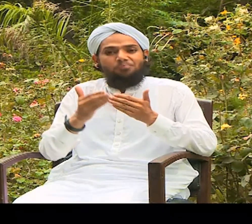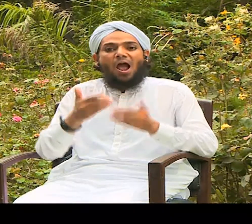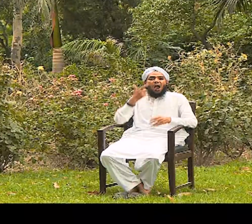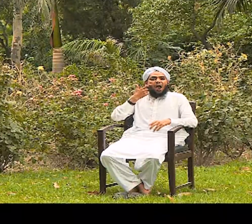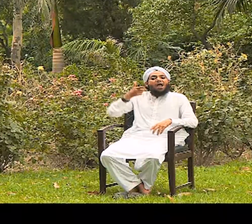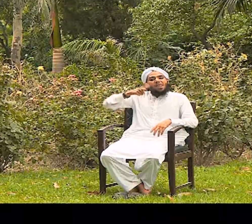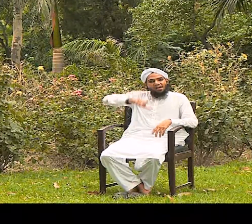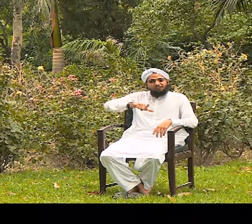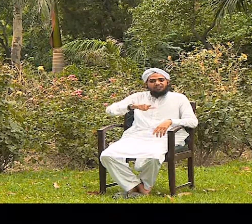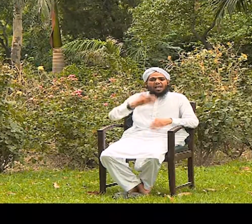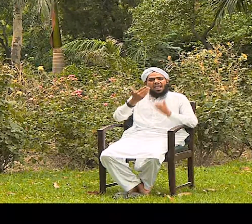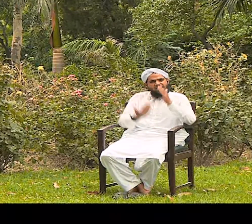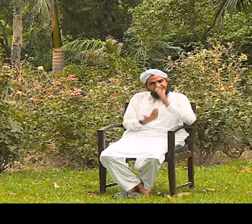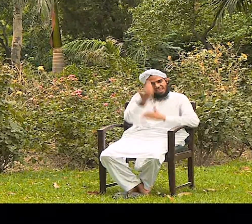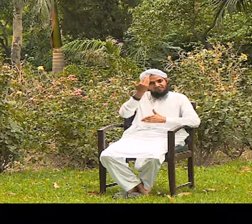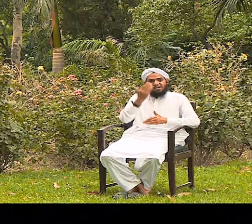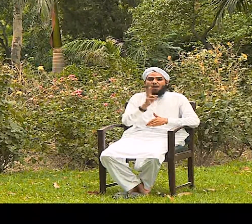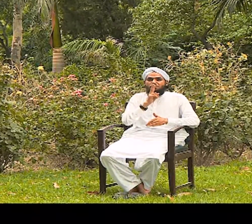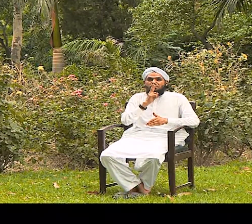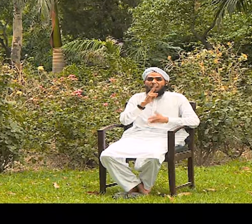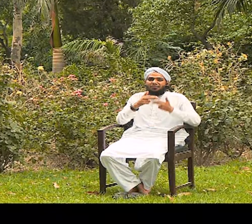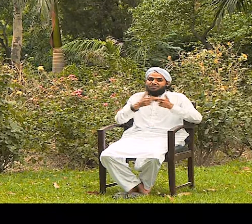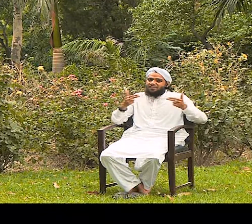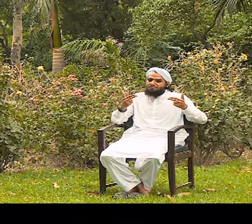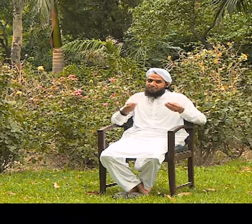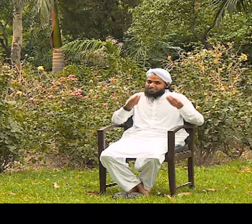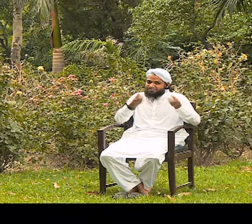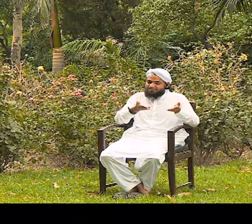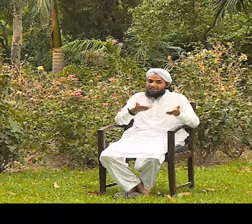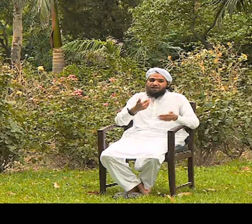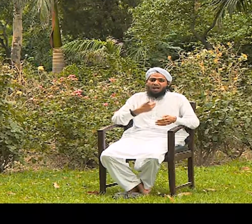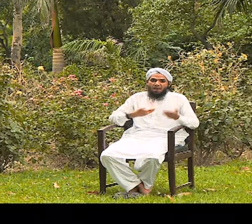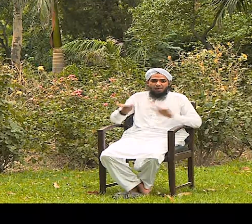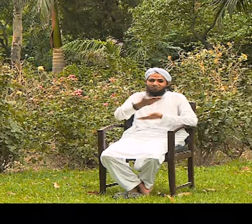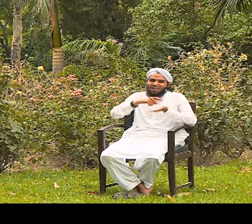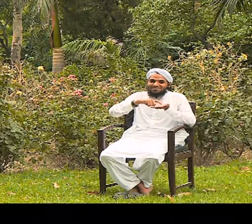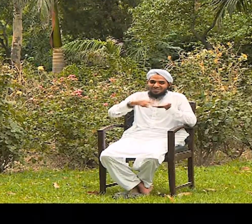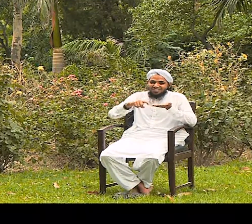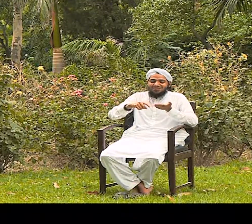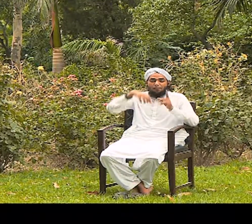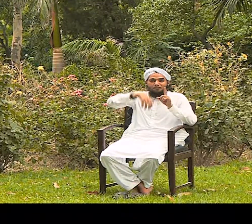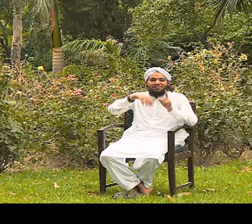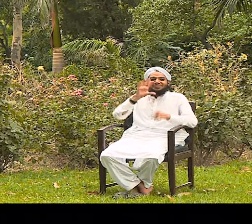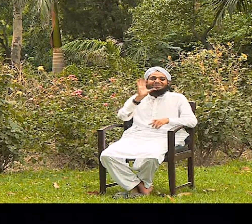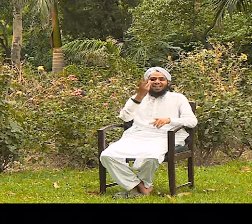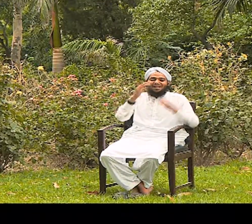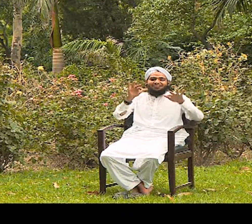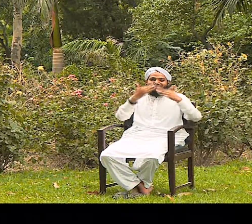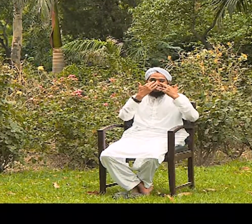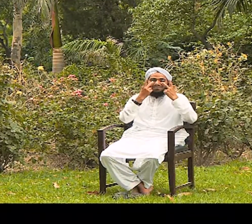ہے۔ اگلے ہفتے ایک نئے موضوع کے ساتھ پھر حاضر ہوں گے، تب تک کے لیے ہمیں اجازت دیجیے۔ مدنی چینل